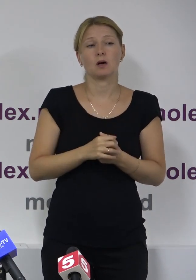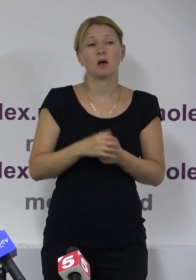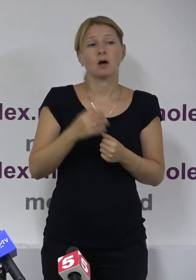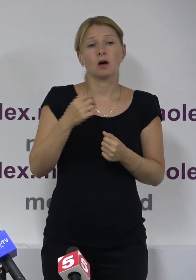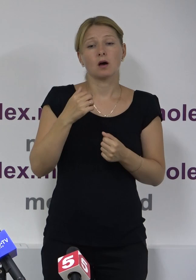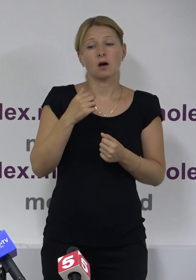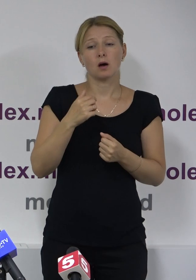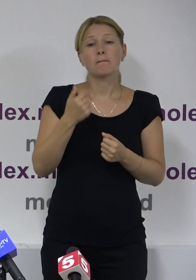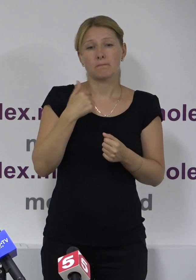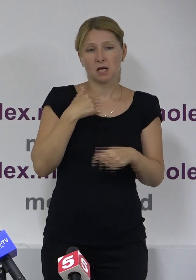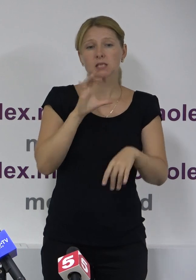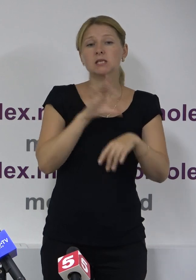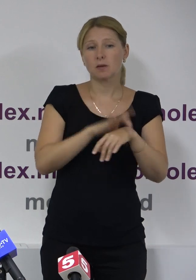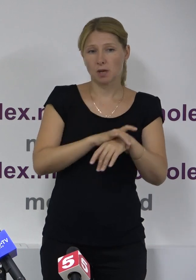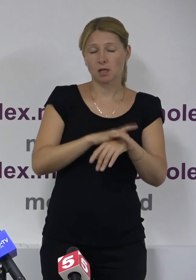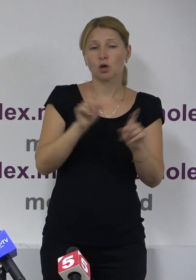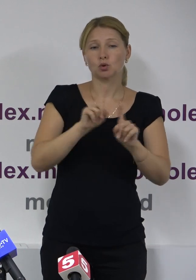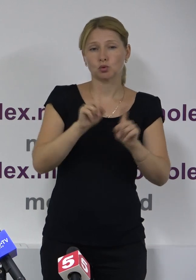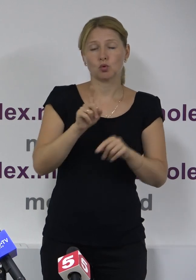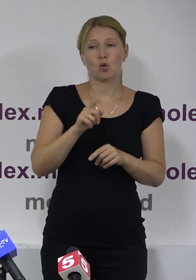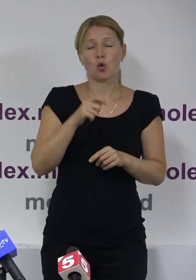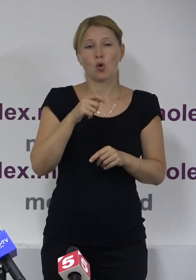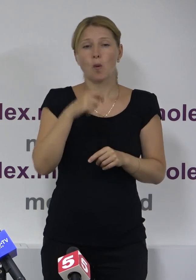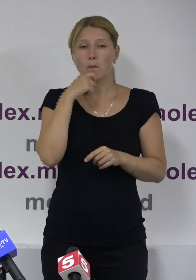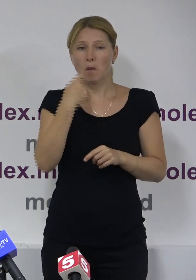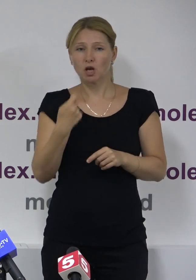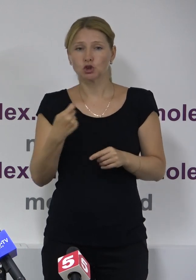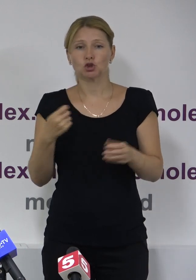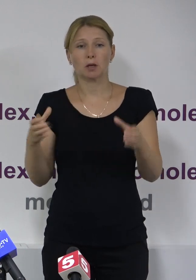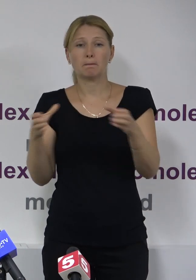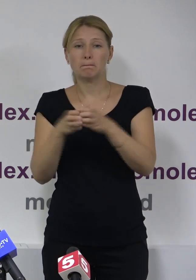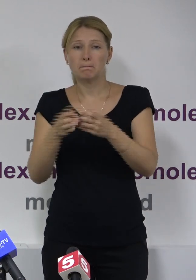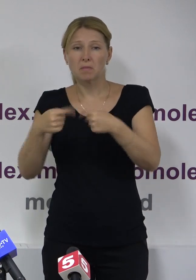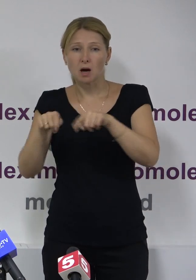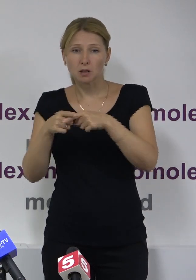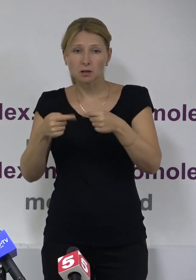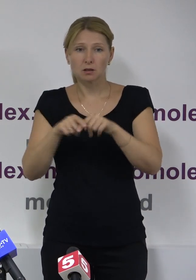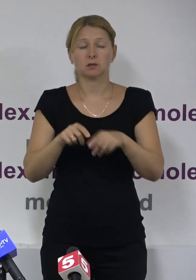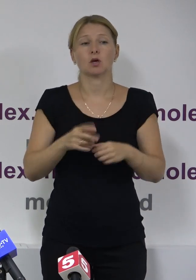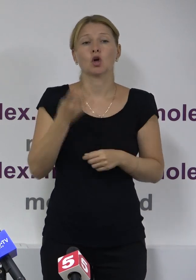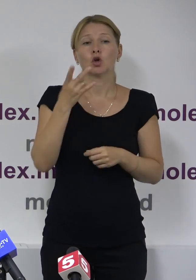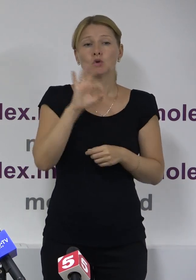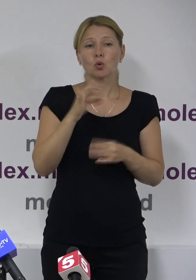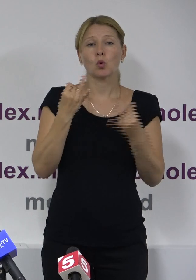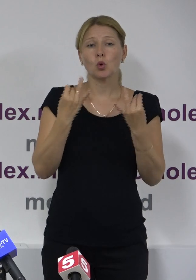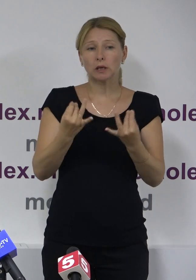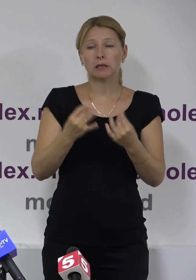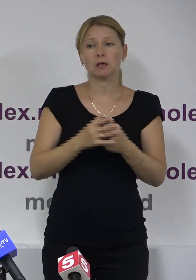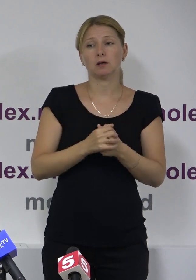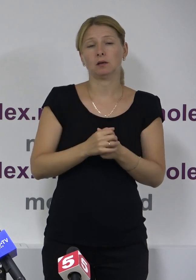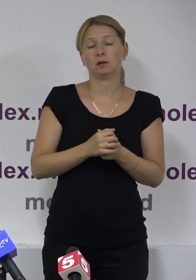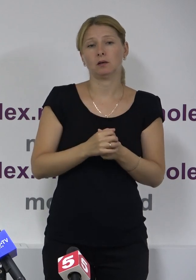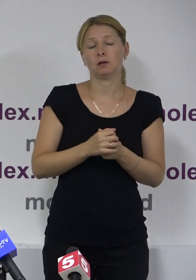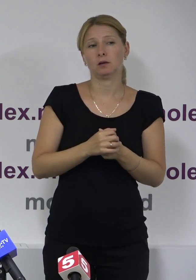mai devreme, că partidele politice sau o bună parte din partide, dar și blocuri electorale, și-au anunțat